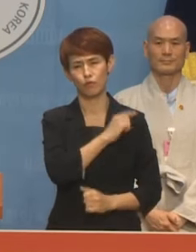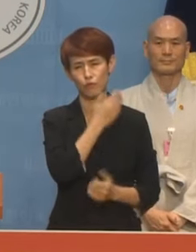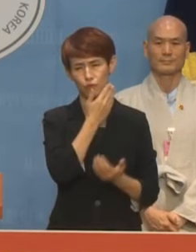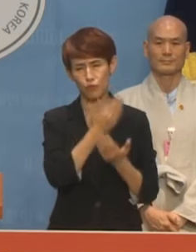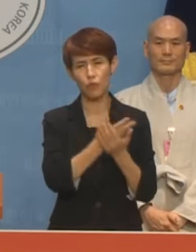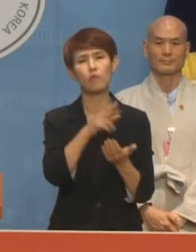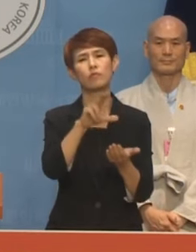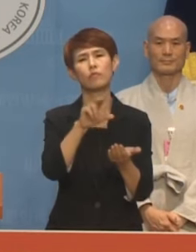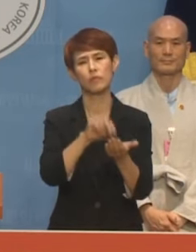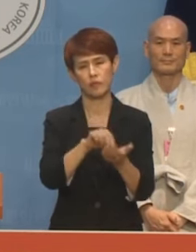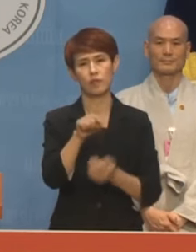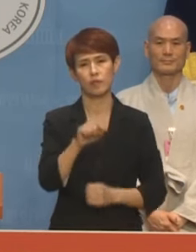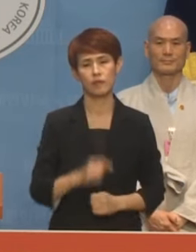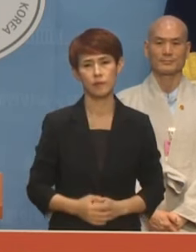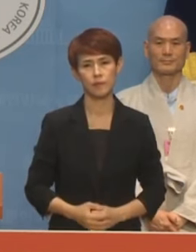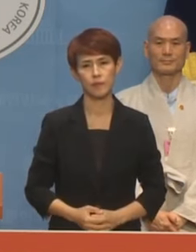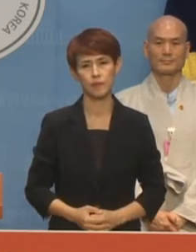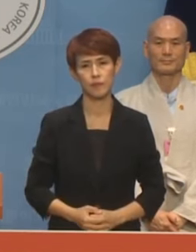문제라 생각합니다.